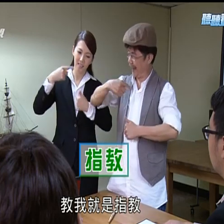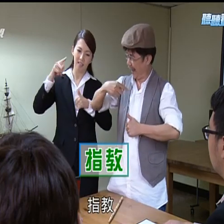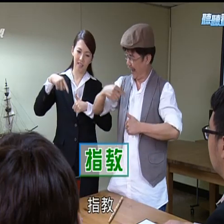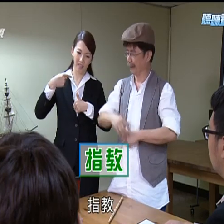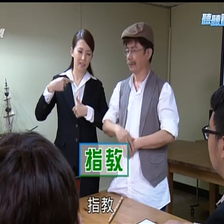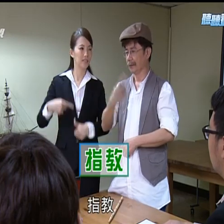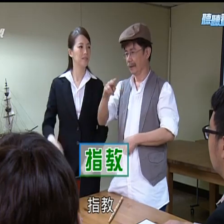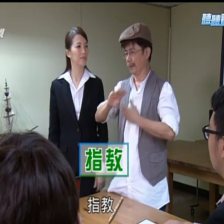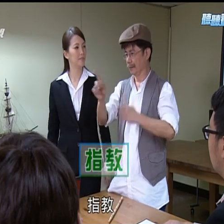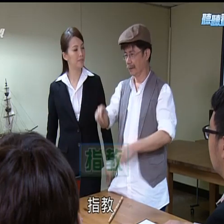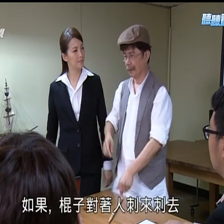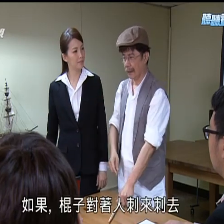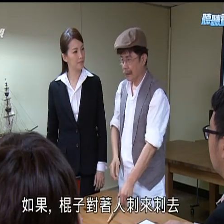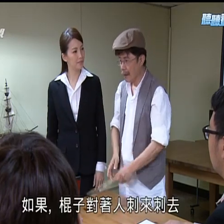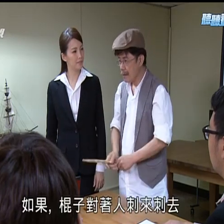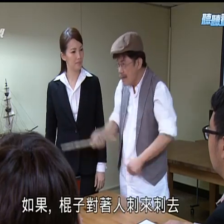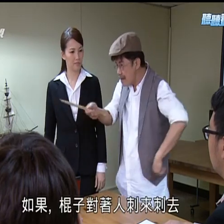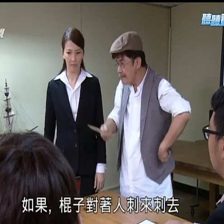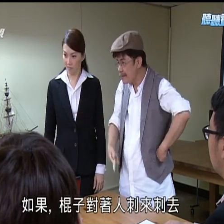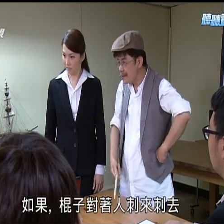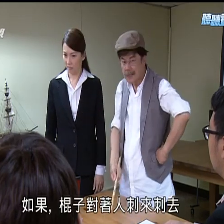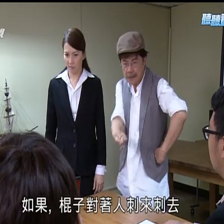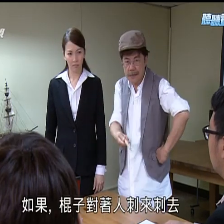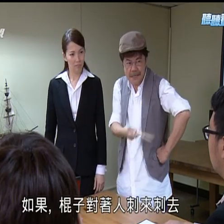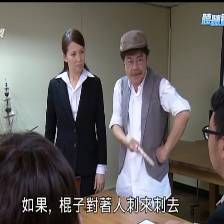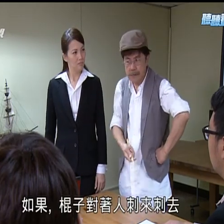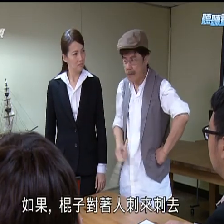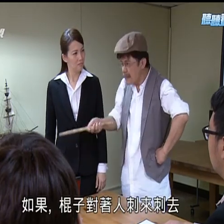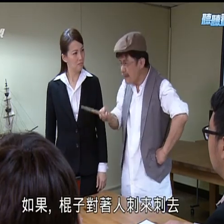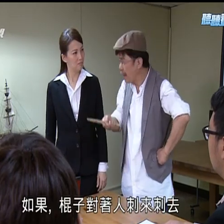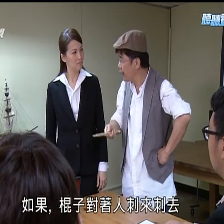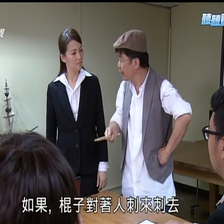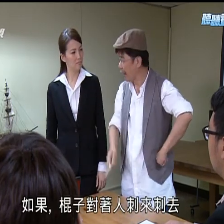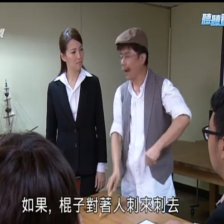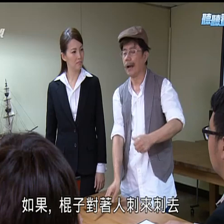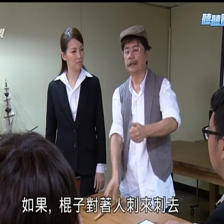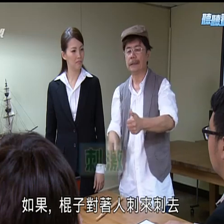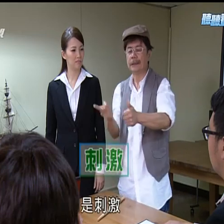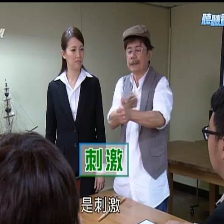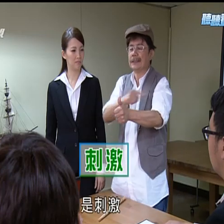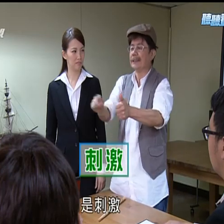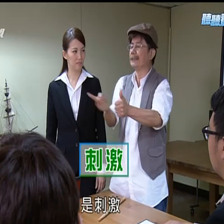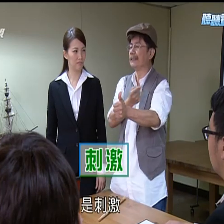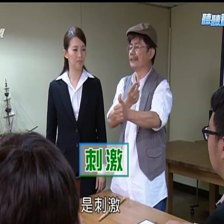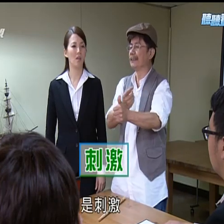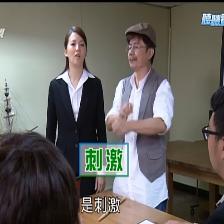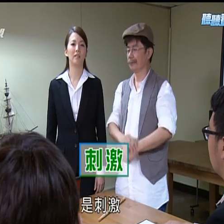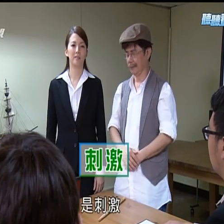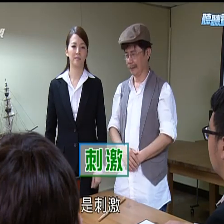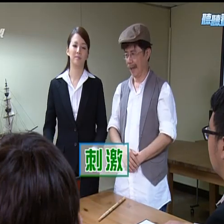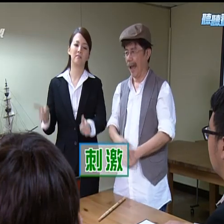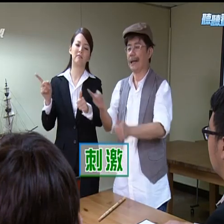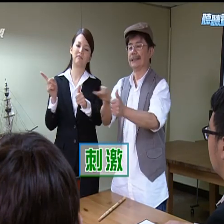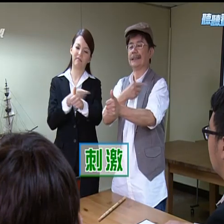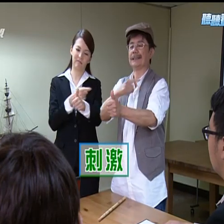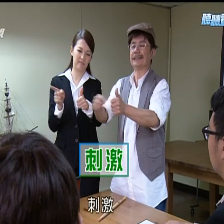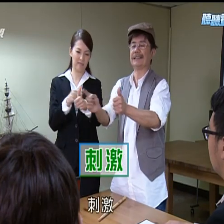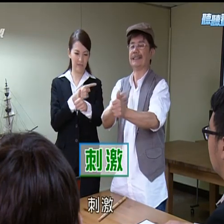指教。 如果啊，棍子对着人刺来刺去是刺激。 刺